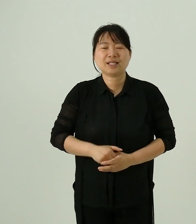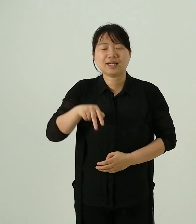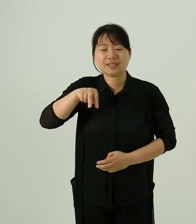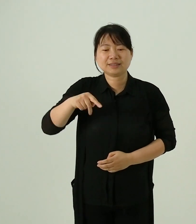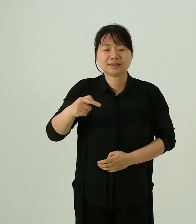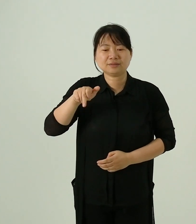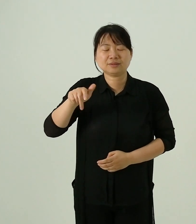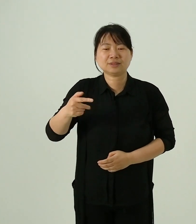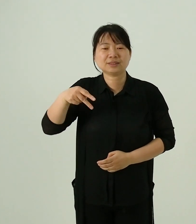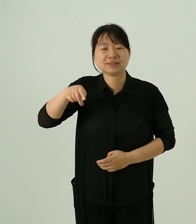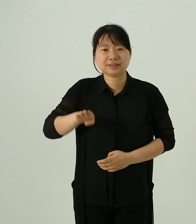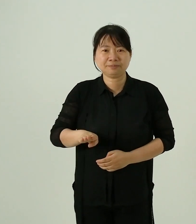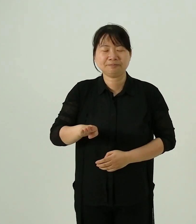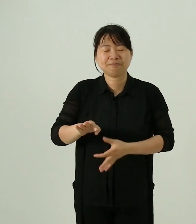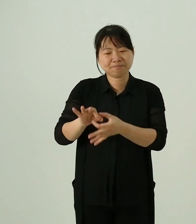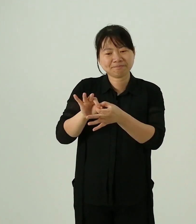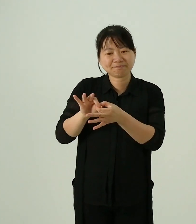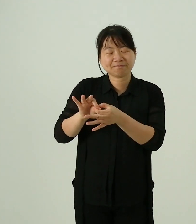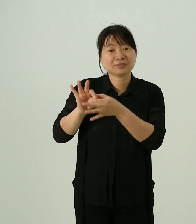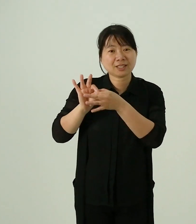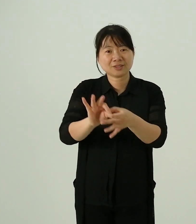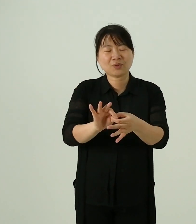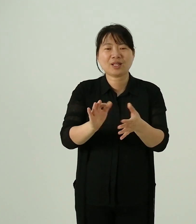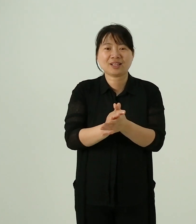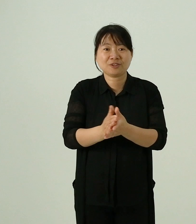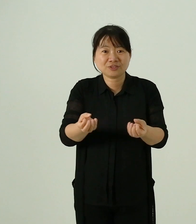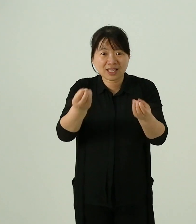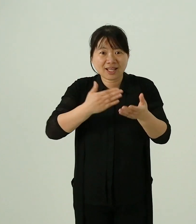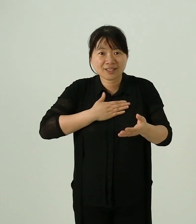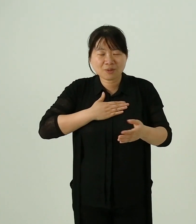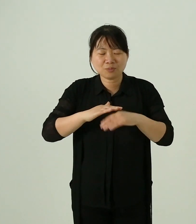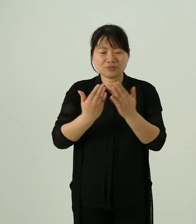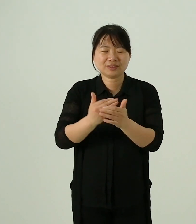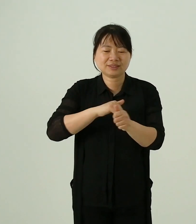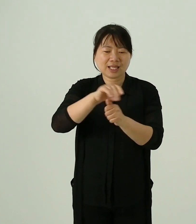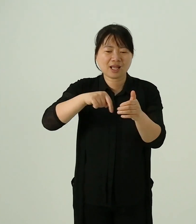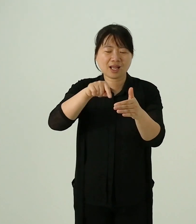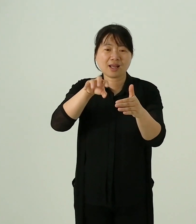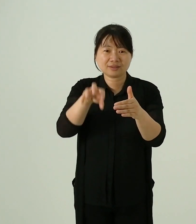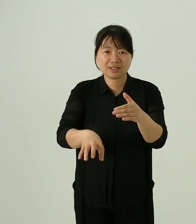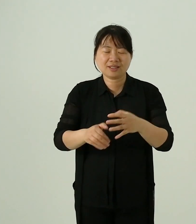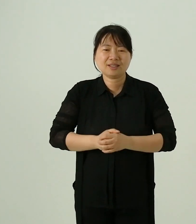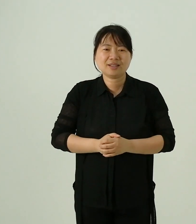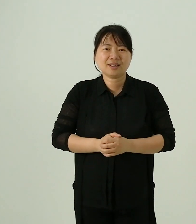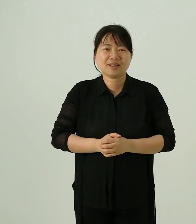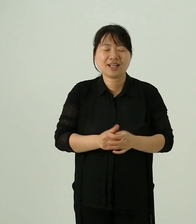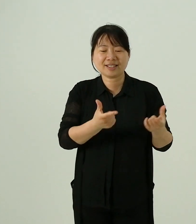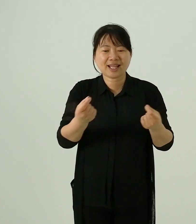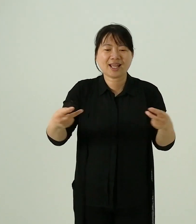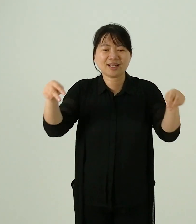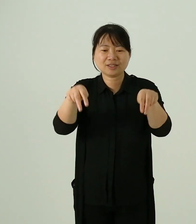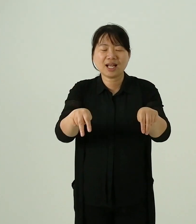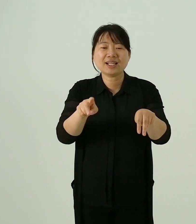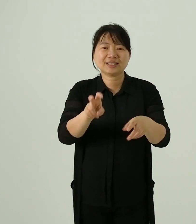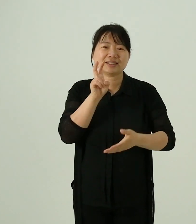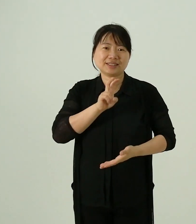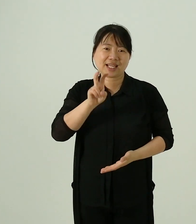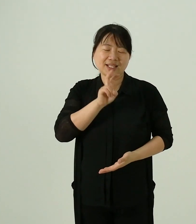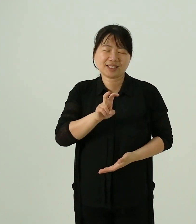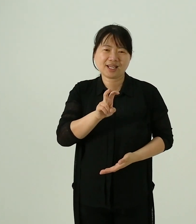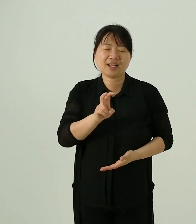스킨십 있게. 할렐루야. 모든 상황 속에서 다 일어나셔서 이